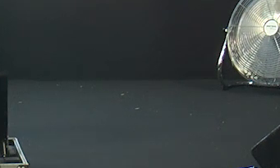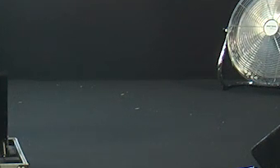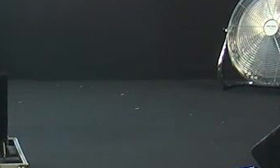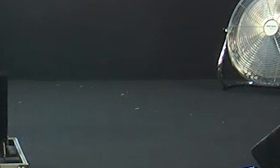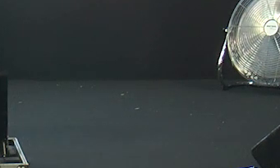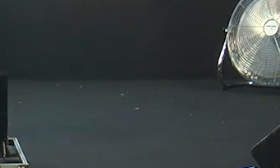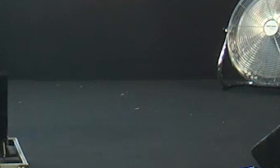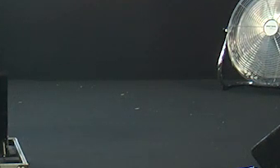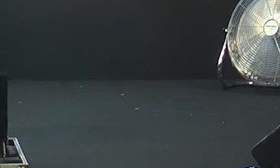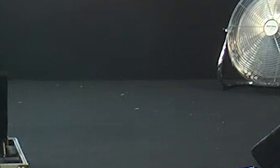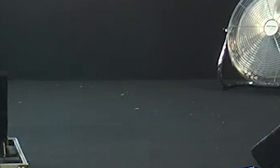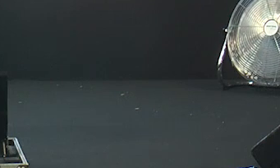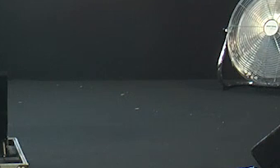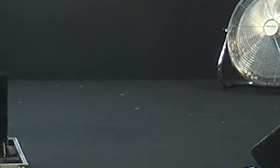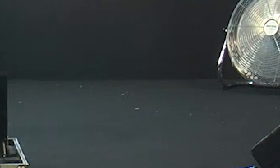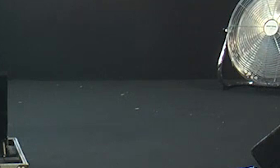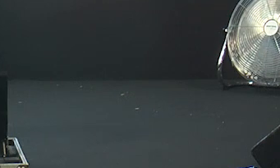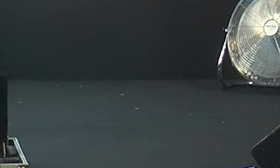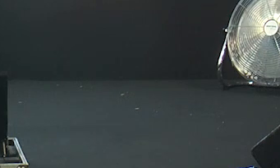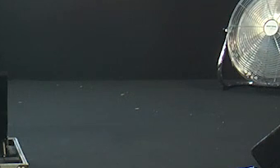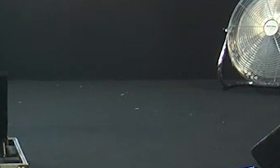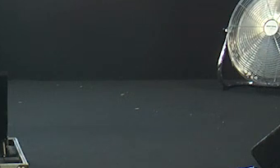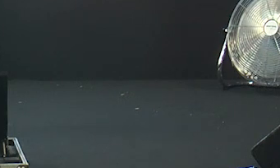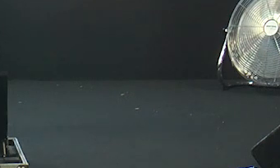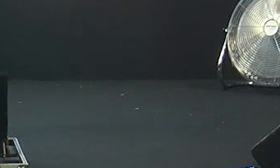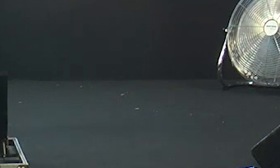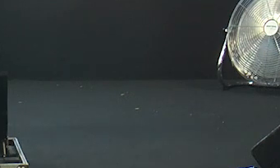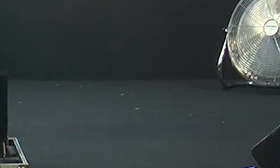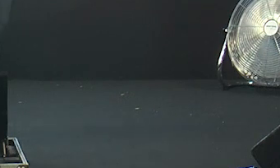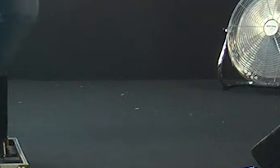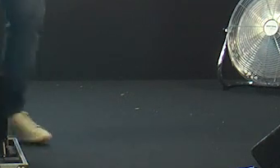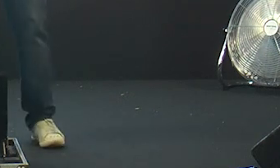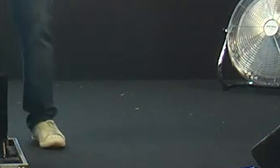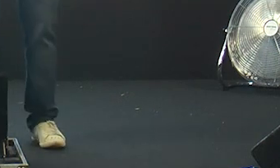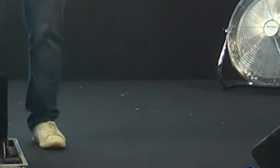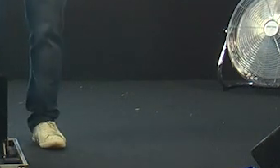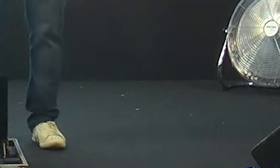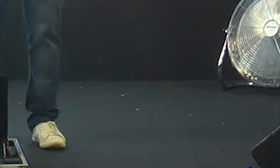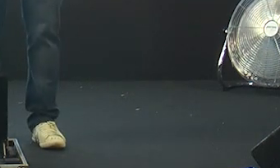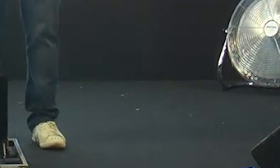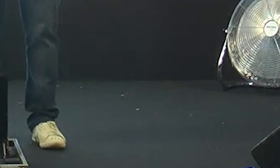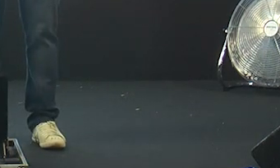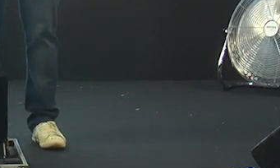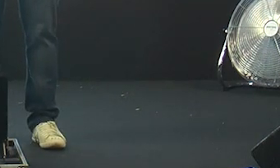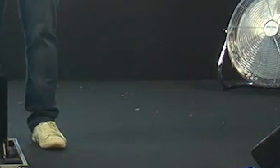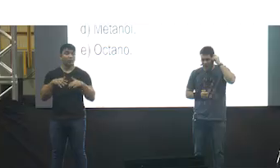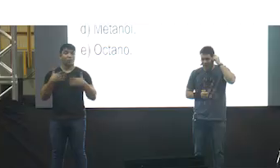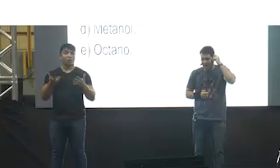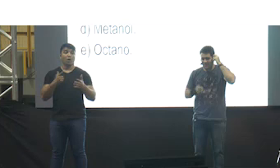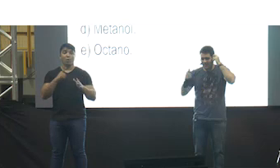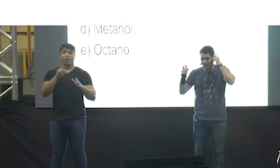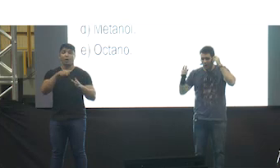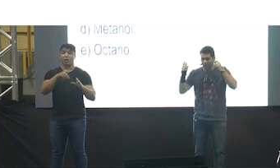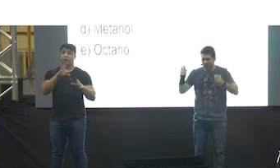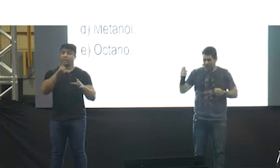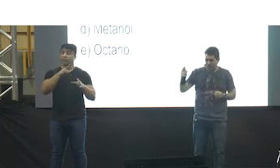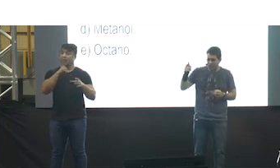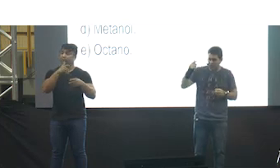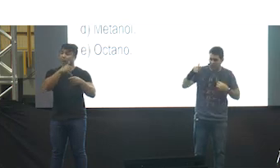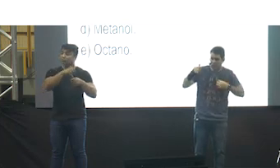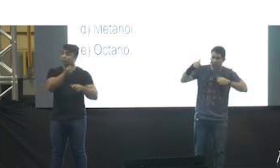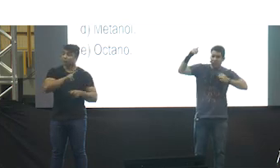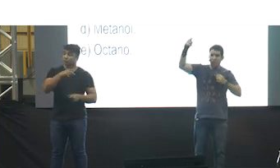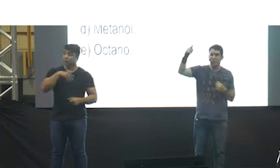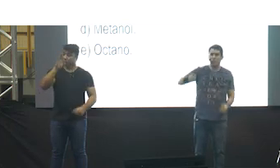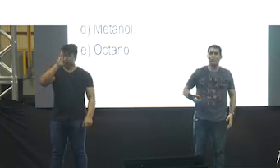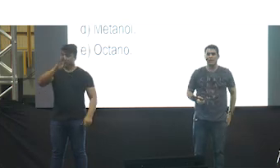tem que trazer? Tem que trazer, porque não dá para você decorar as massas. Aí, continuando, ó. Qual combustível apresenta maior liberação